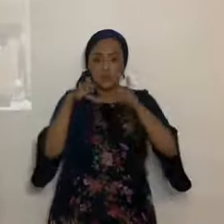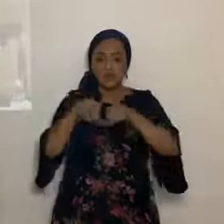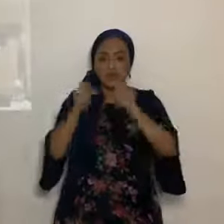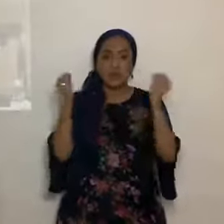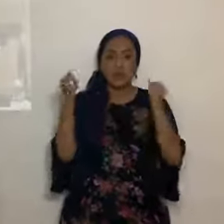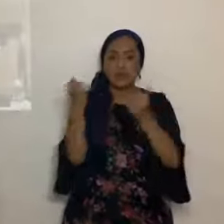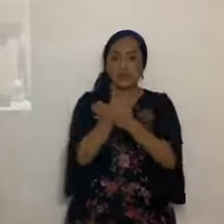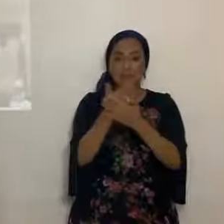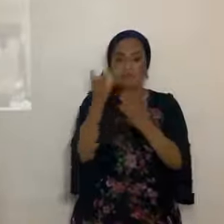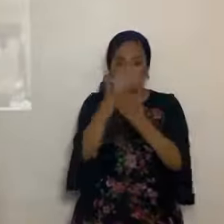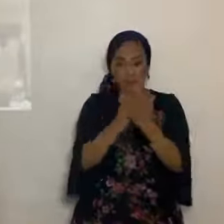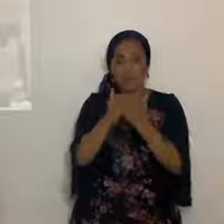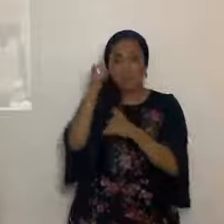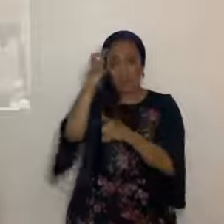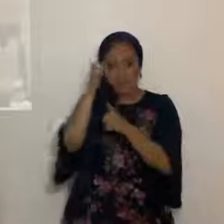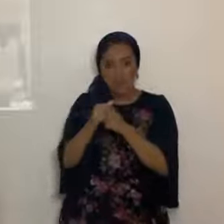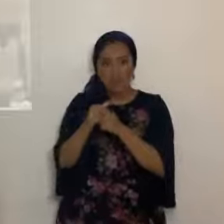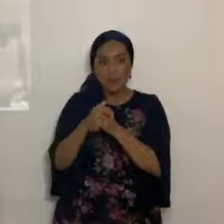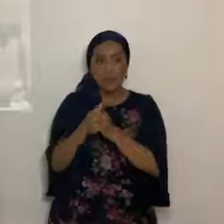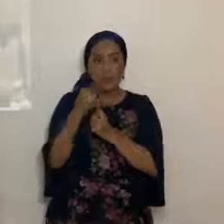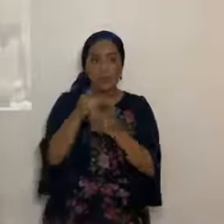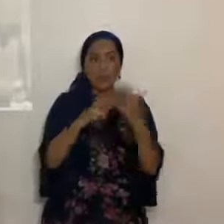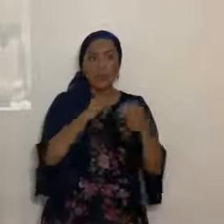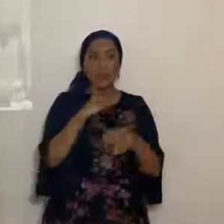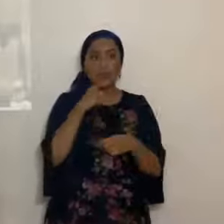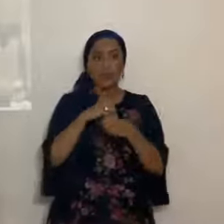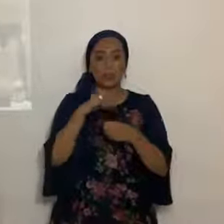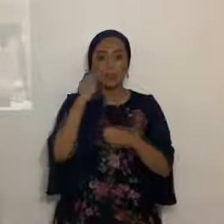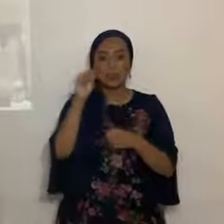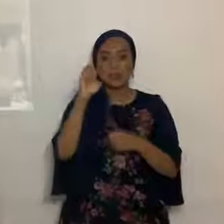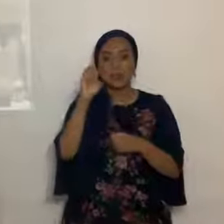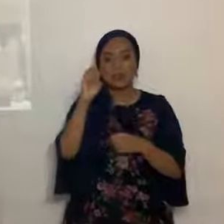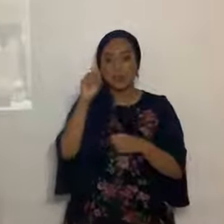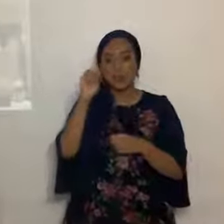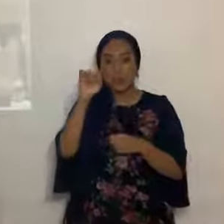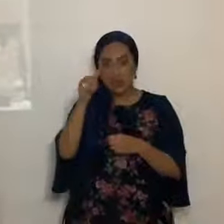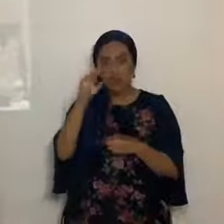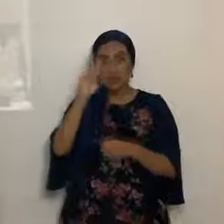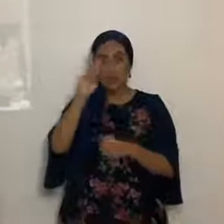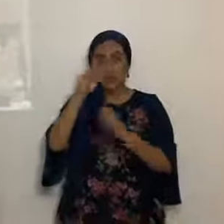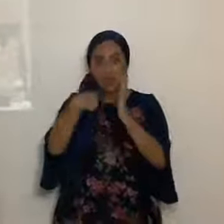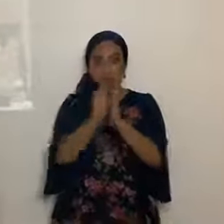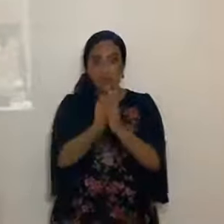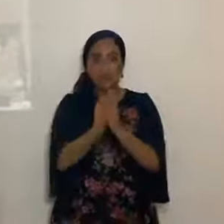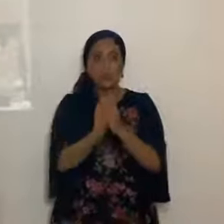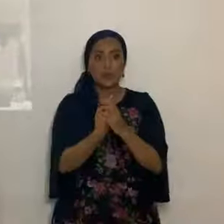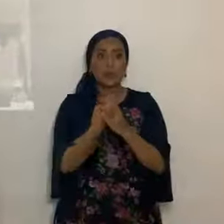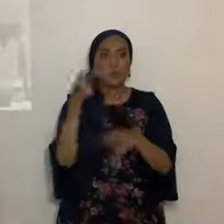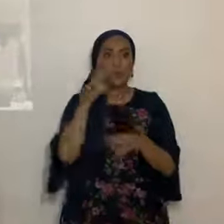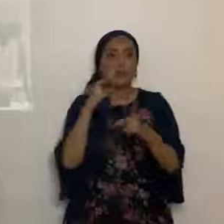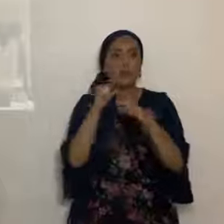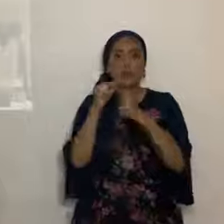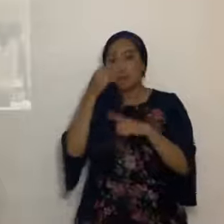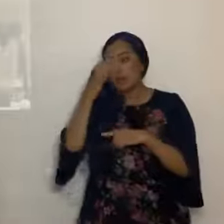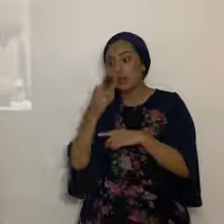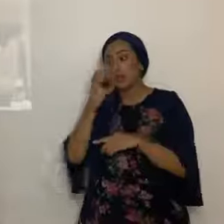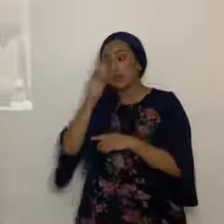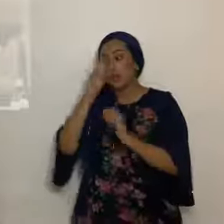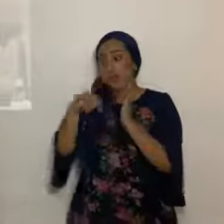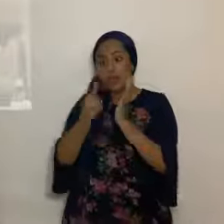demás. Recuerden lo que dije en Nehemías 8 y 9, 6 horas escucharon palabras, 6